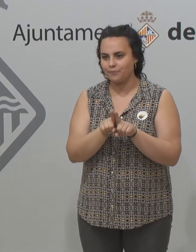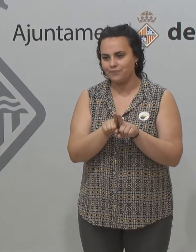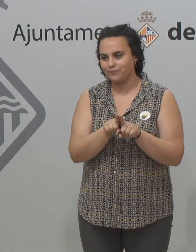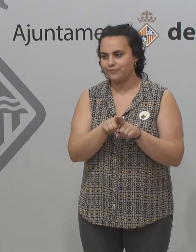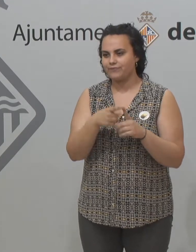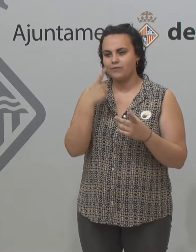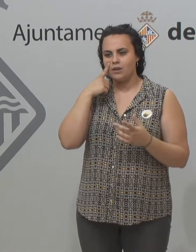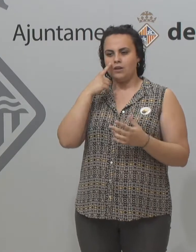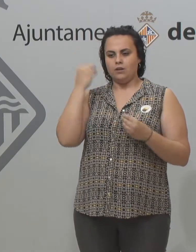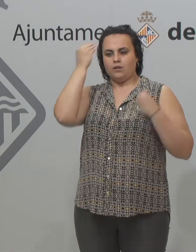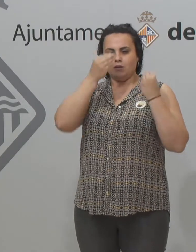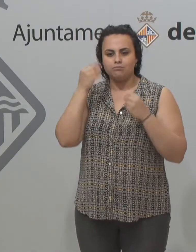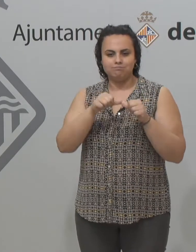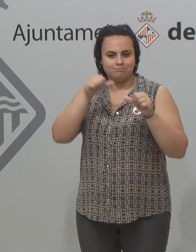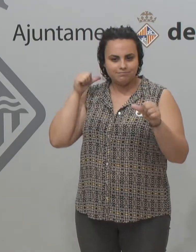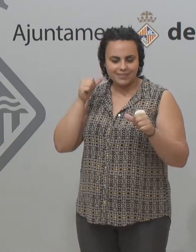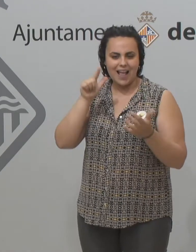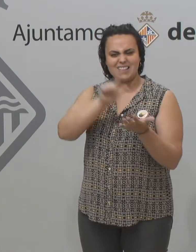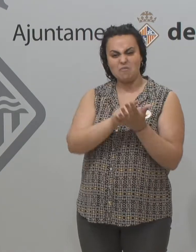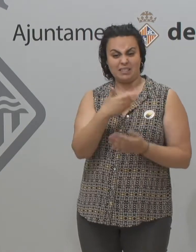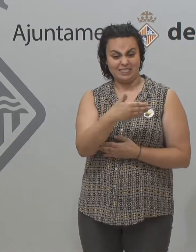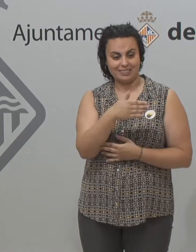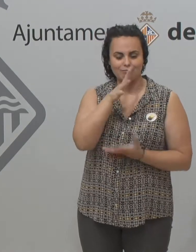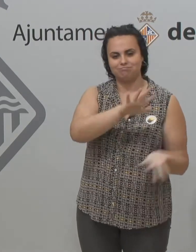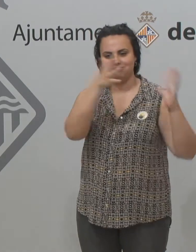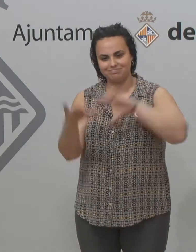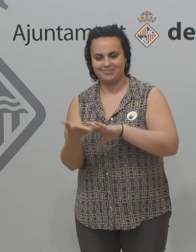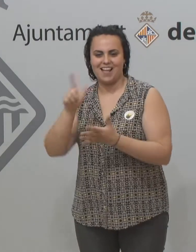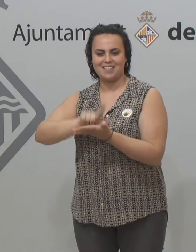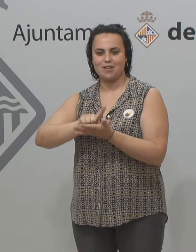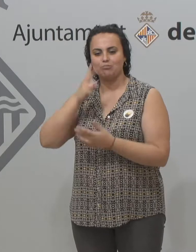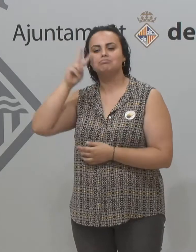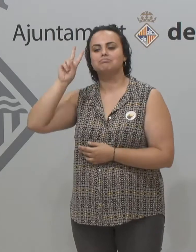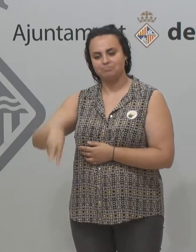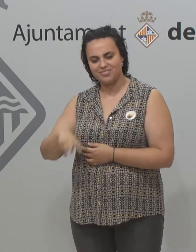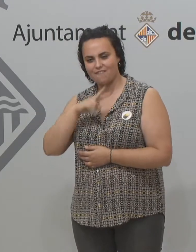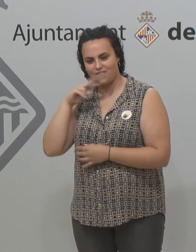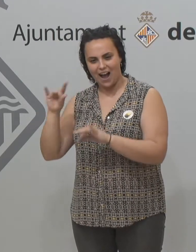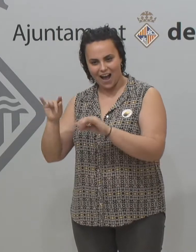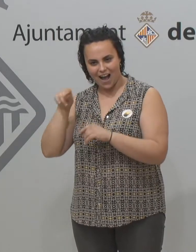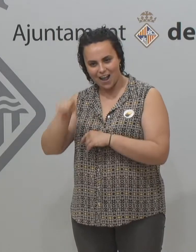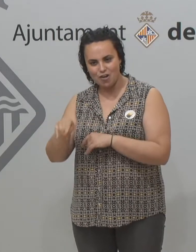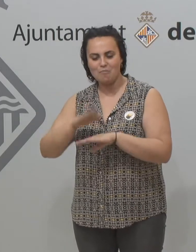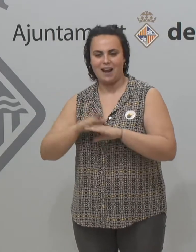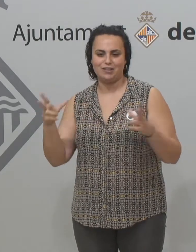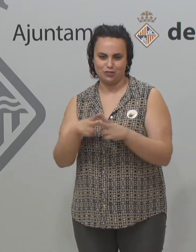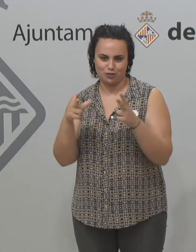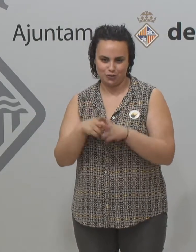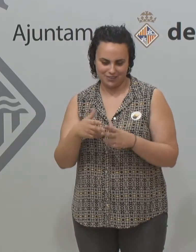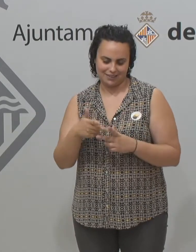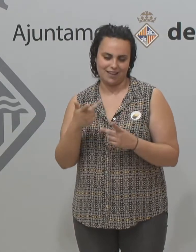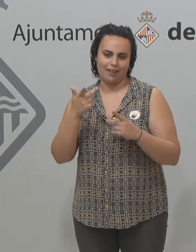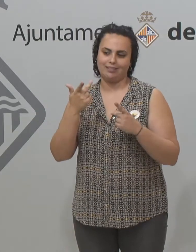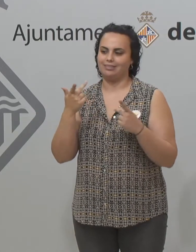a considerar-se llengües reconegudes i valorades en el si de la nostra societat que construïm de manera